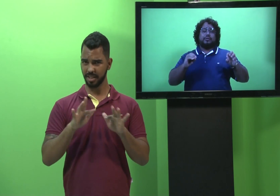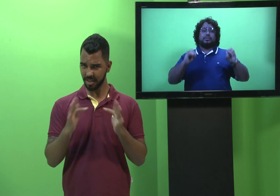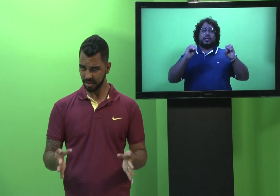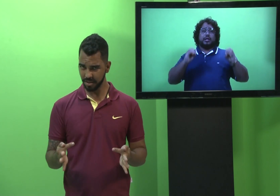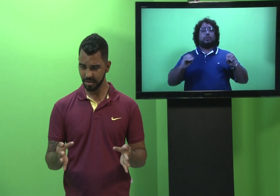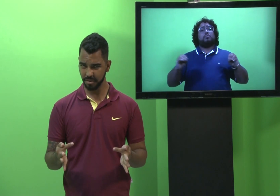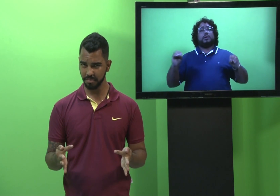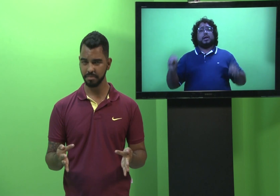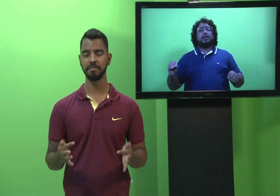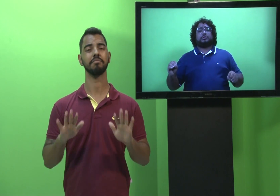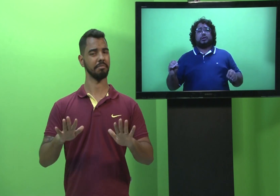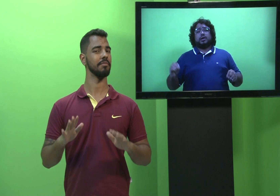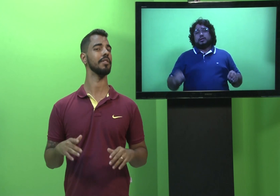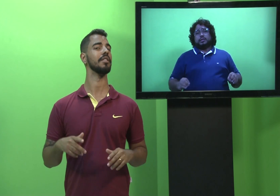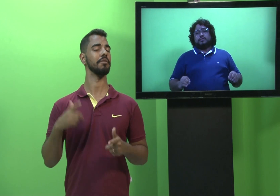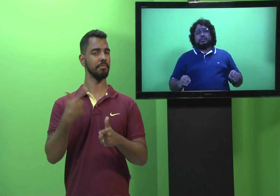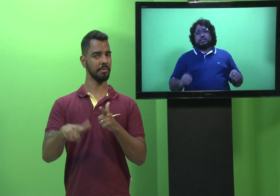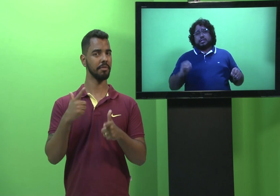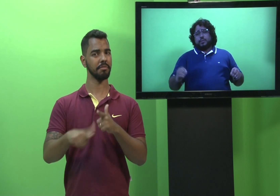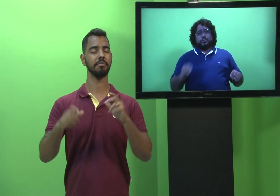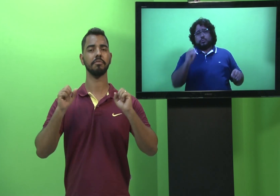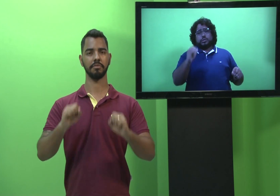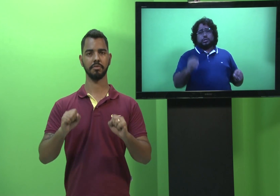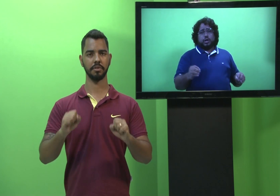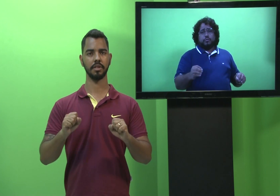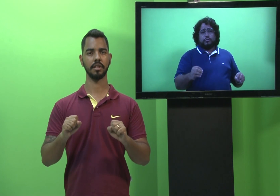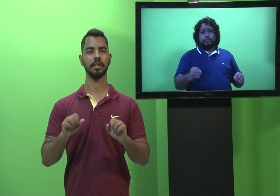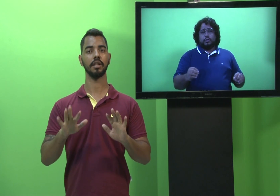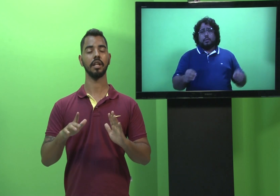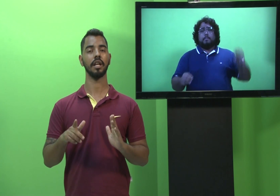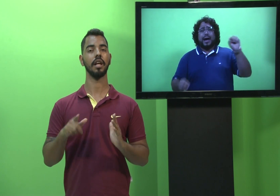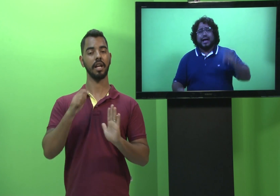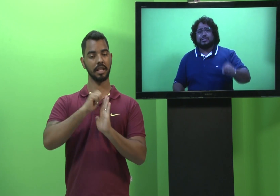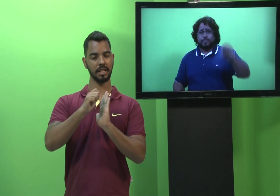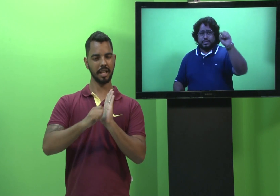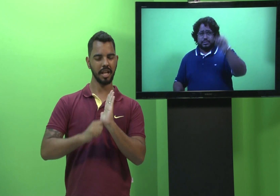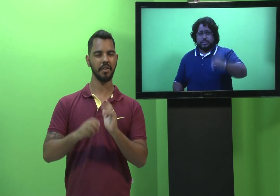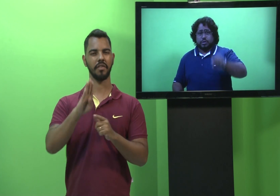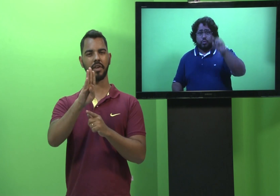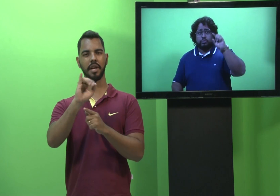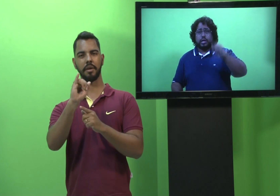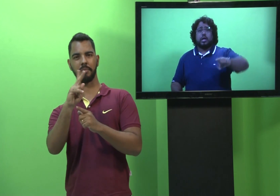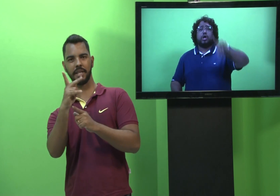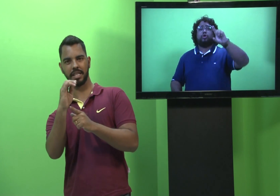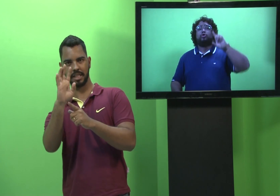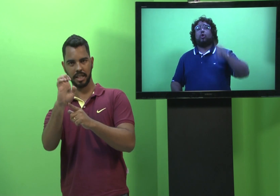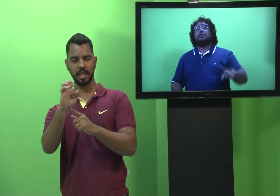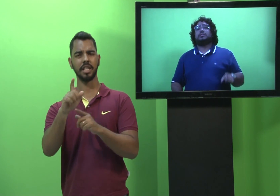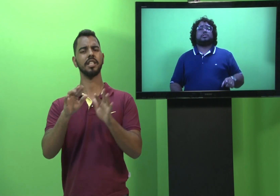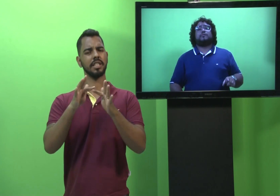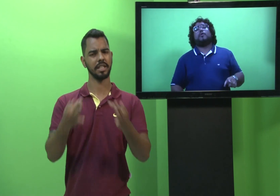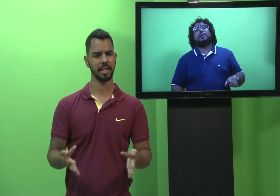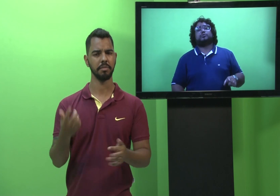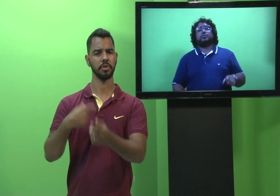recado escrito em um bilhete deve ser simples e objetivo, mas precisa conter todas as